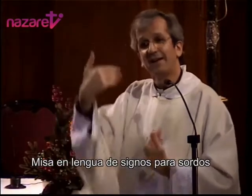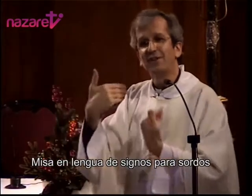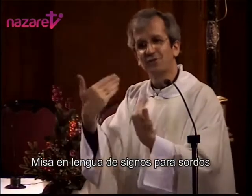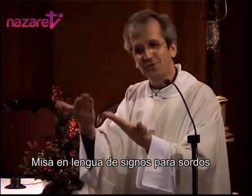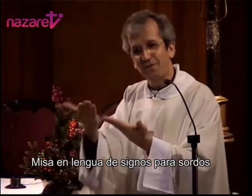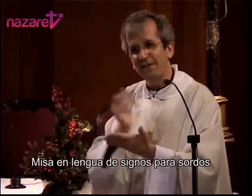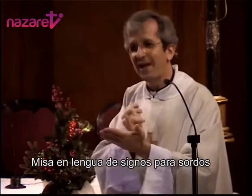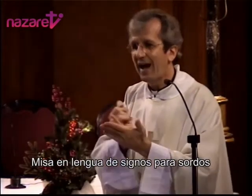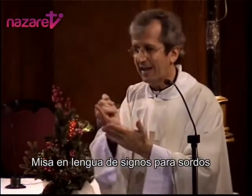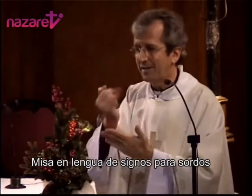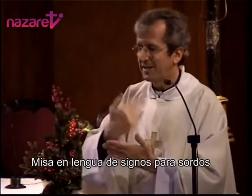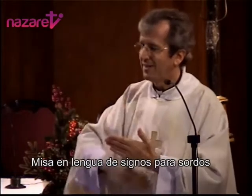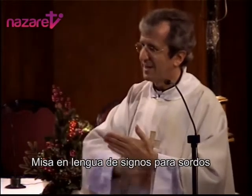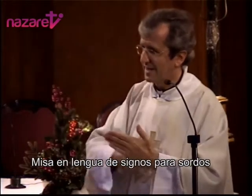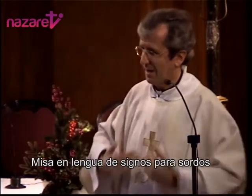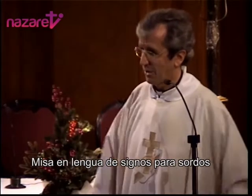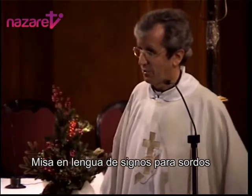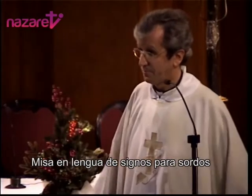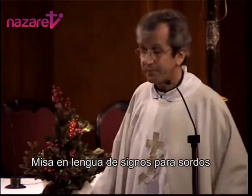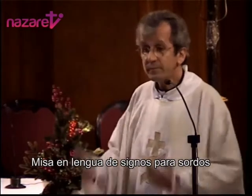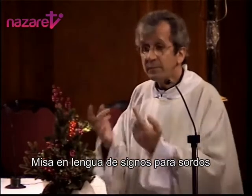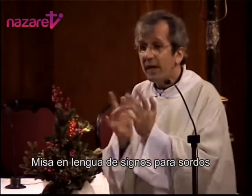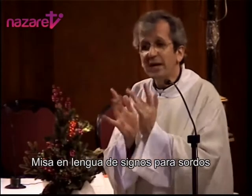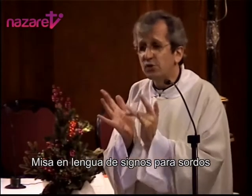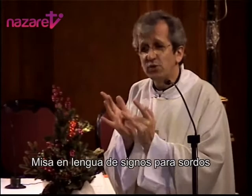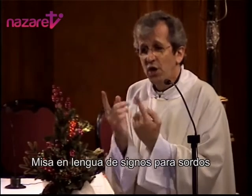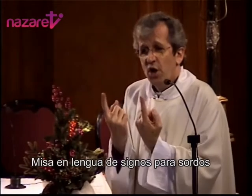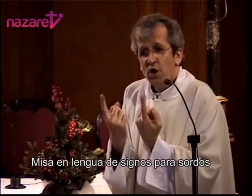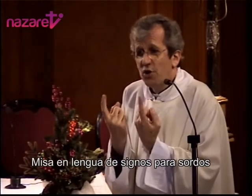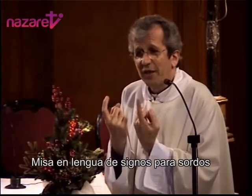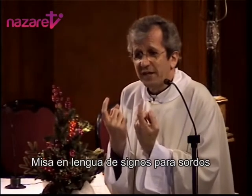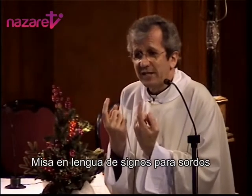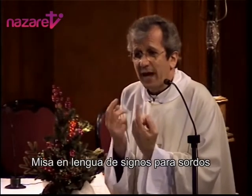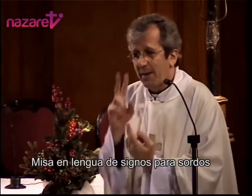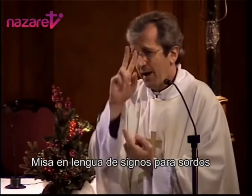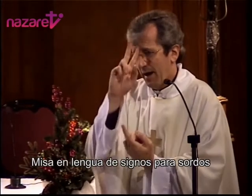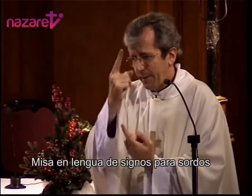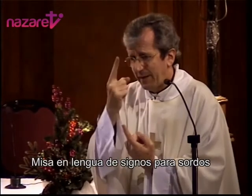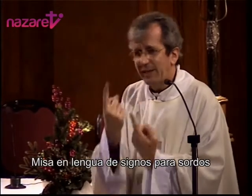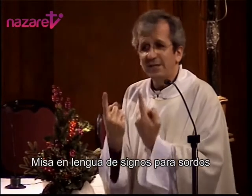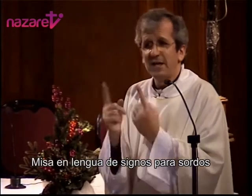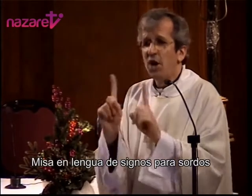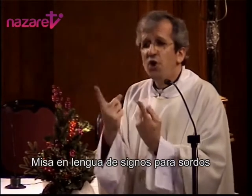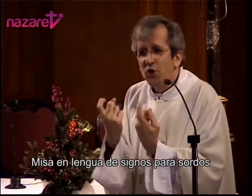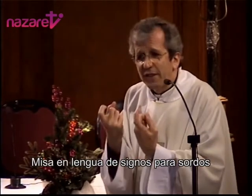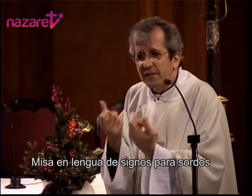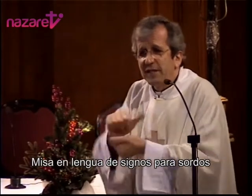Dios nos ofrece a través del sacramento. Jesús no necesitaba arrepentirse, no necesitaba